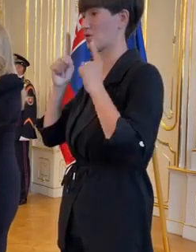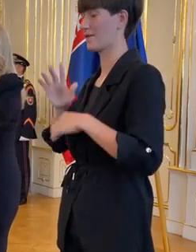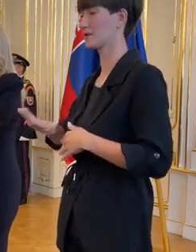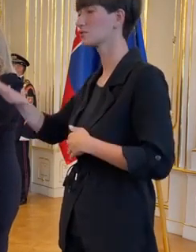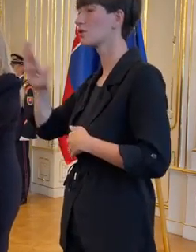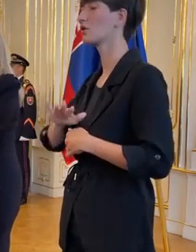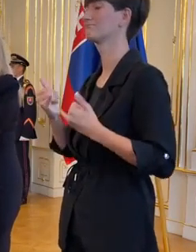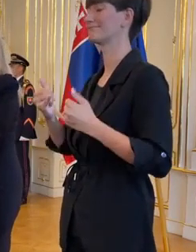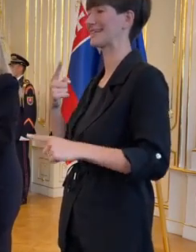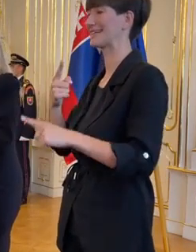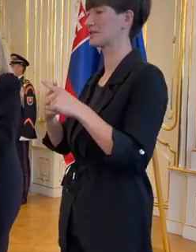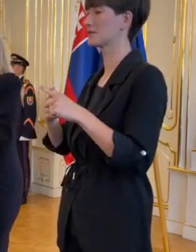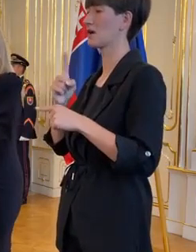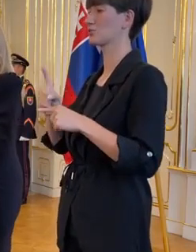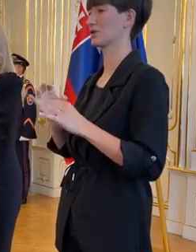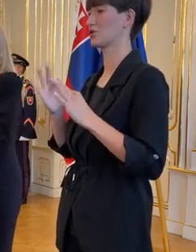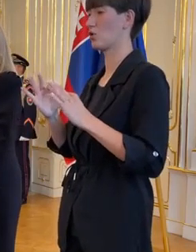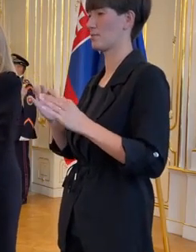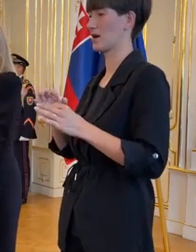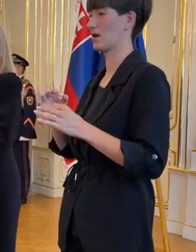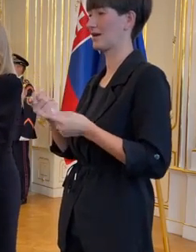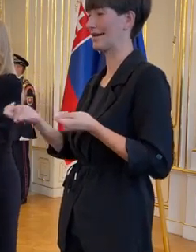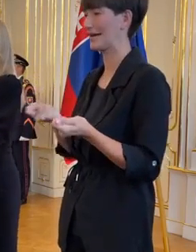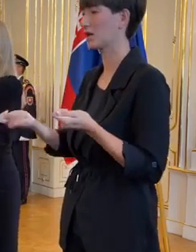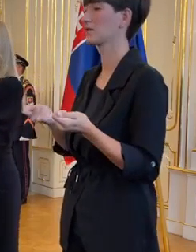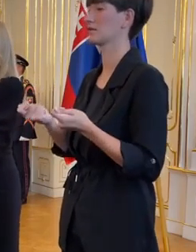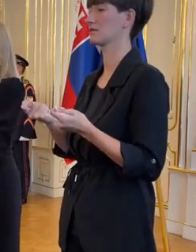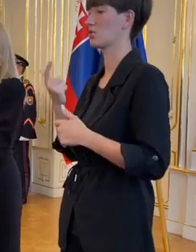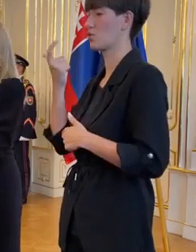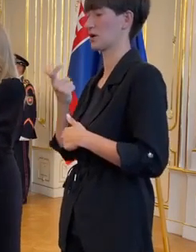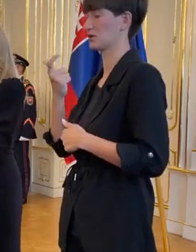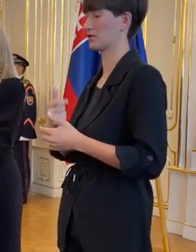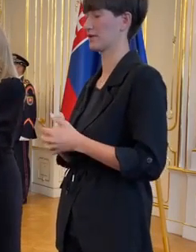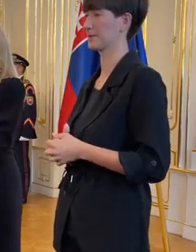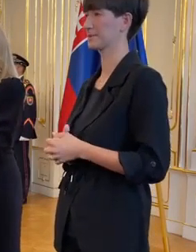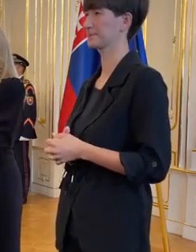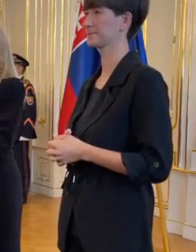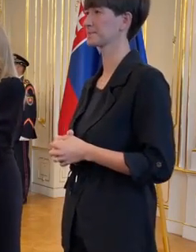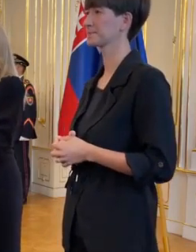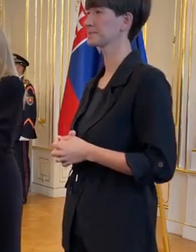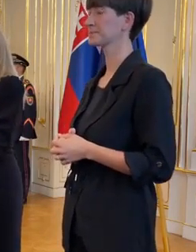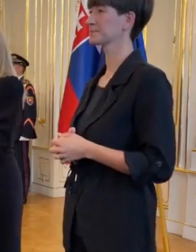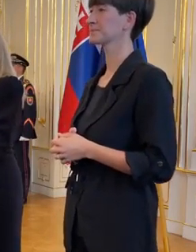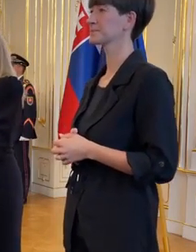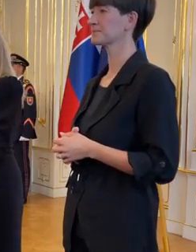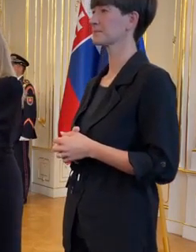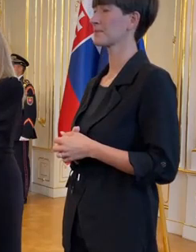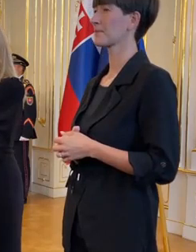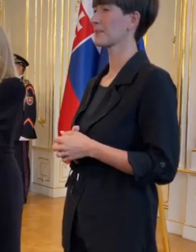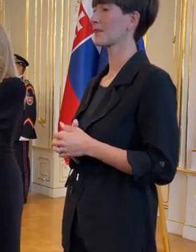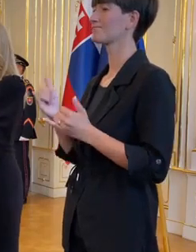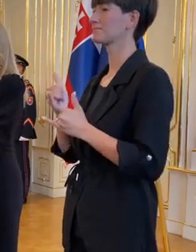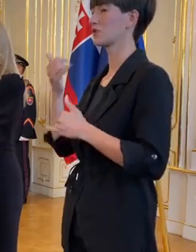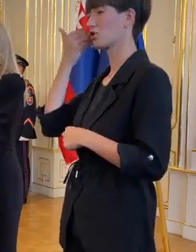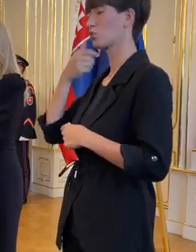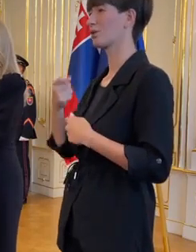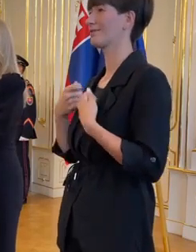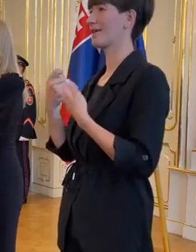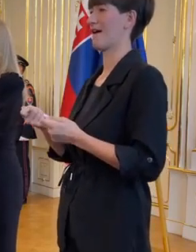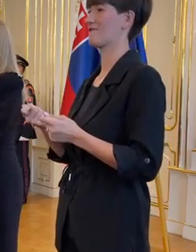krízou a pomôcť ľuďom, ktorých kríza môže zraziť na kolená. Väčšie nároky budú